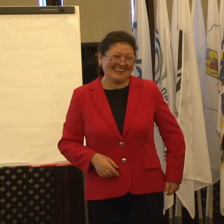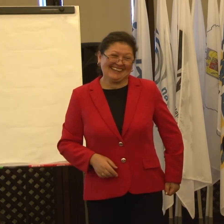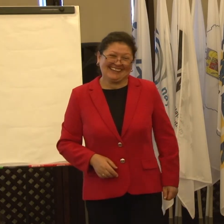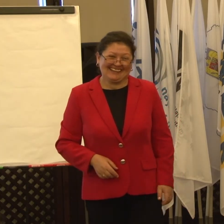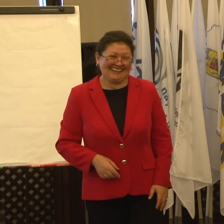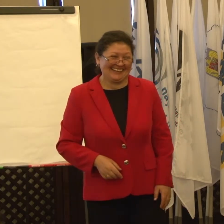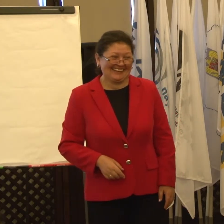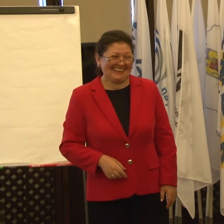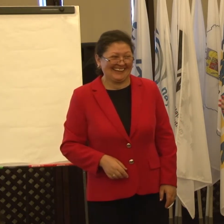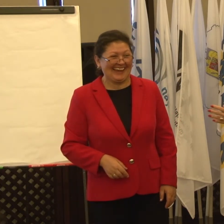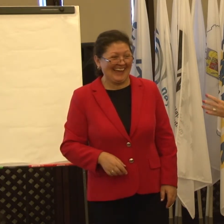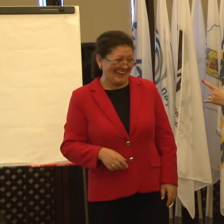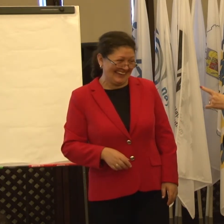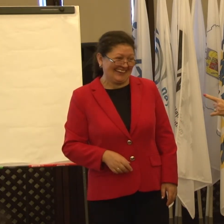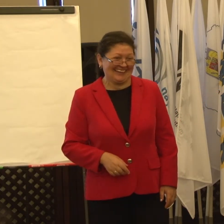de la...